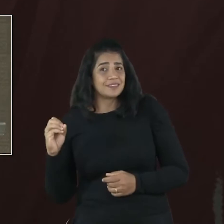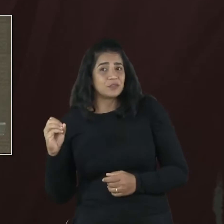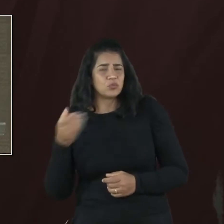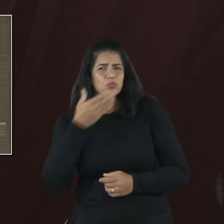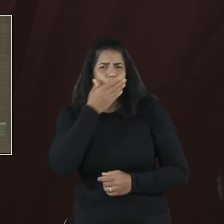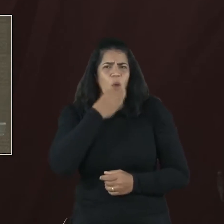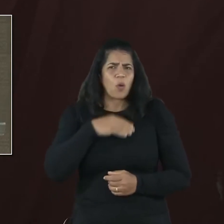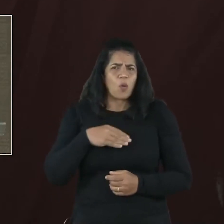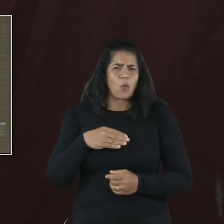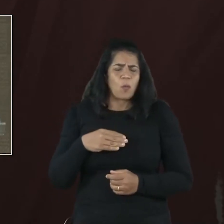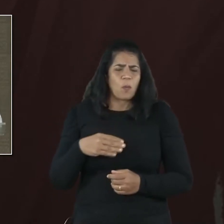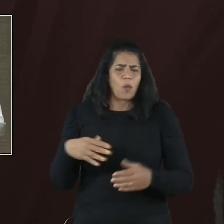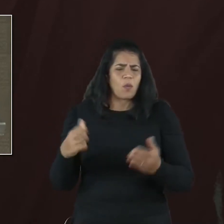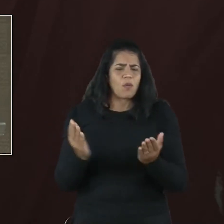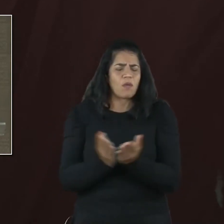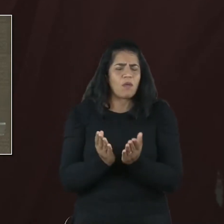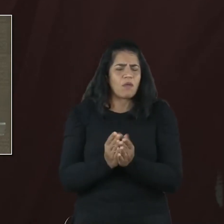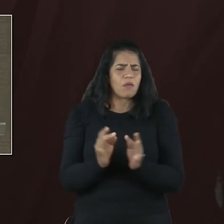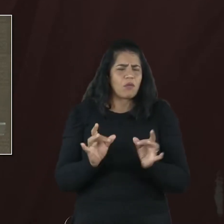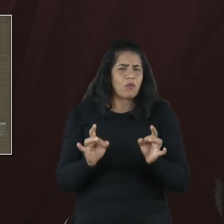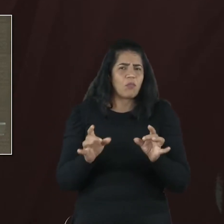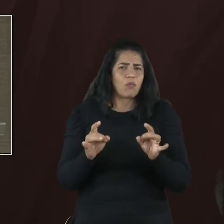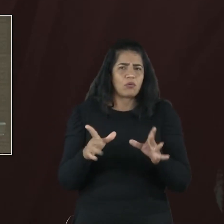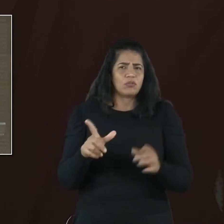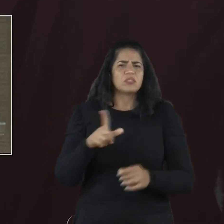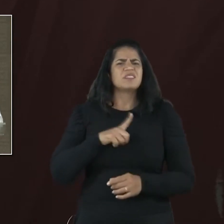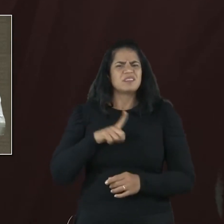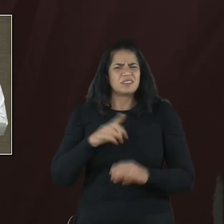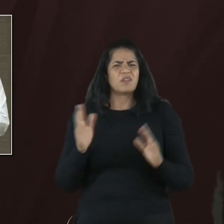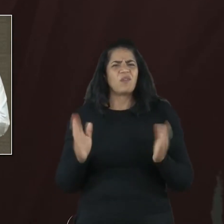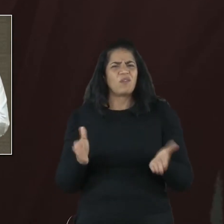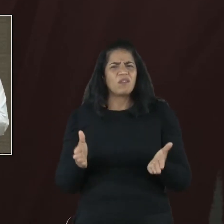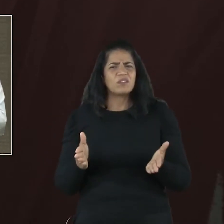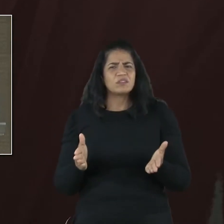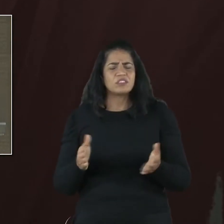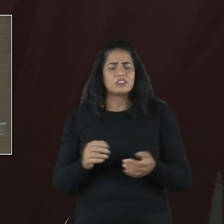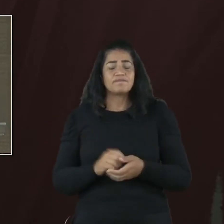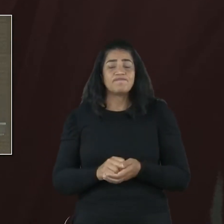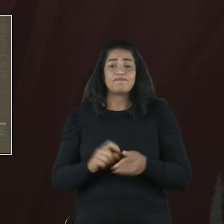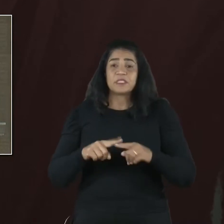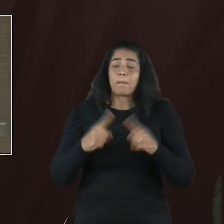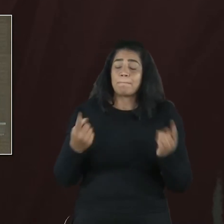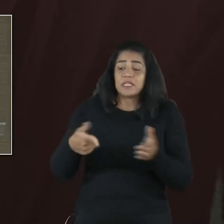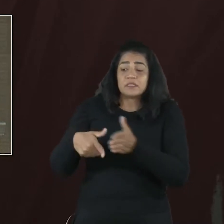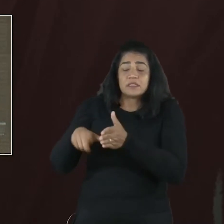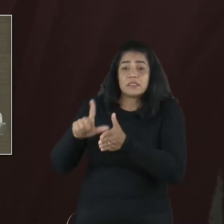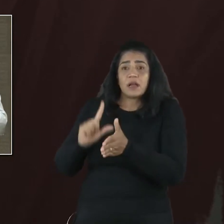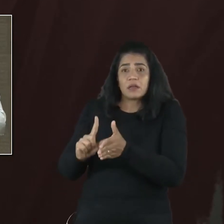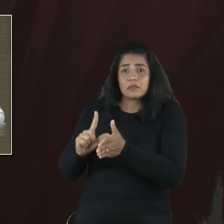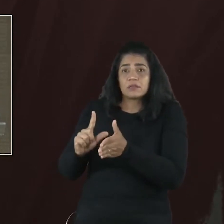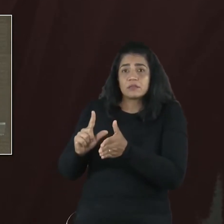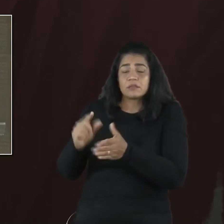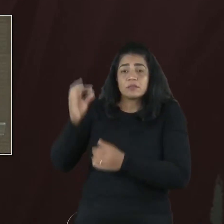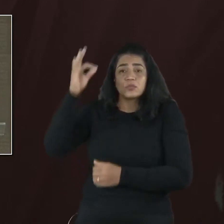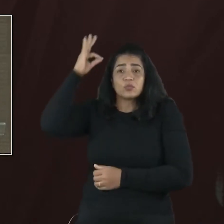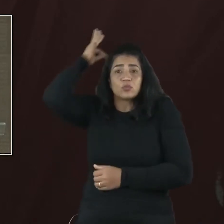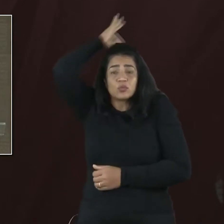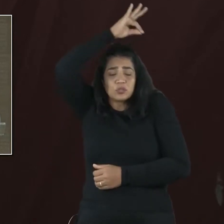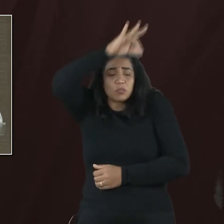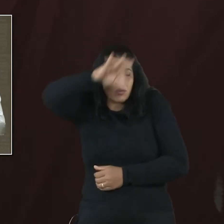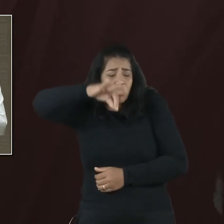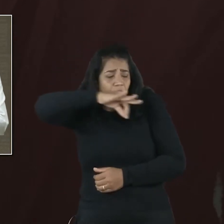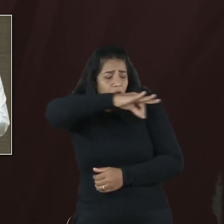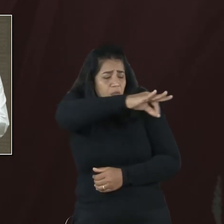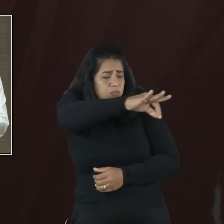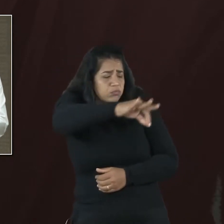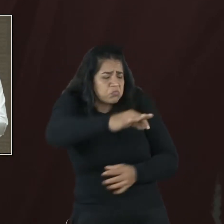lá trabalhando, preparando o coração daquelas pessoas que um comportor chega: posso orar por você? Deus já havia preparado o coração